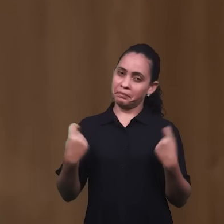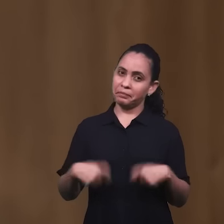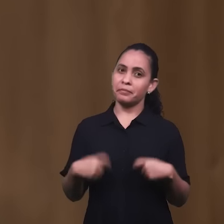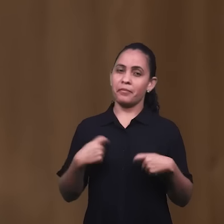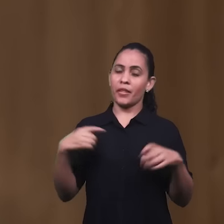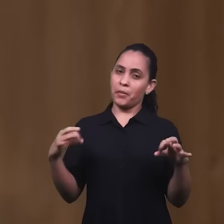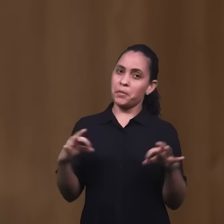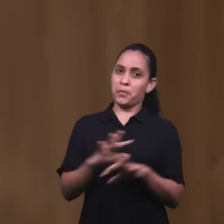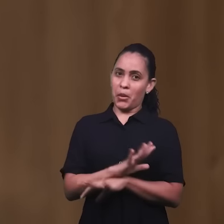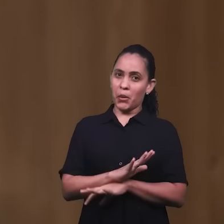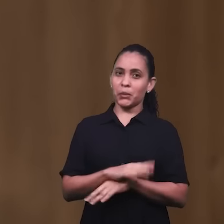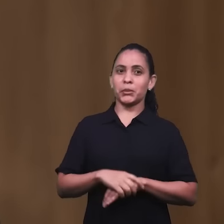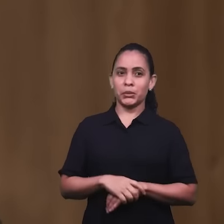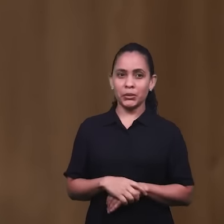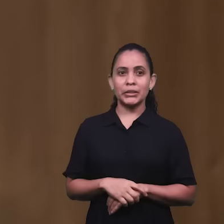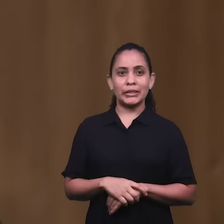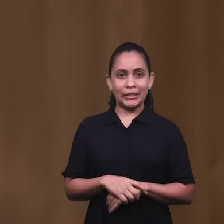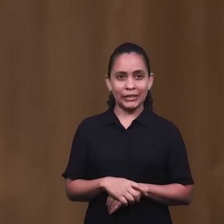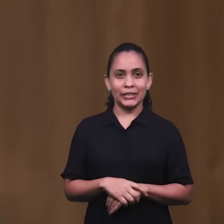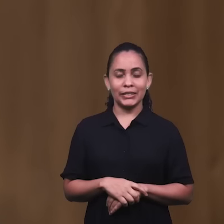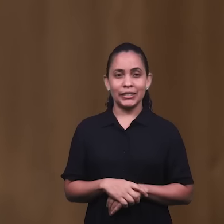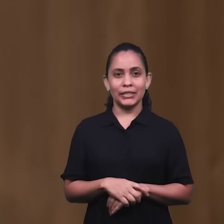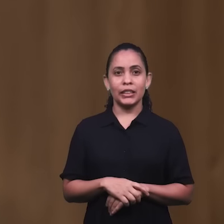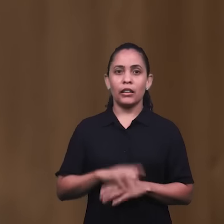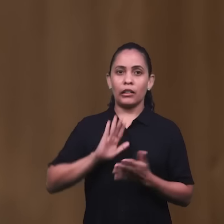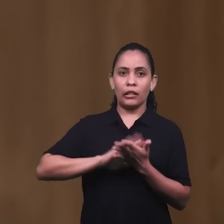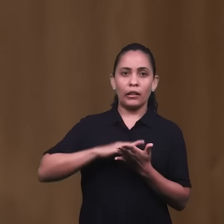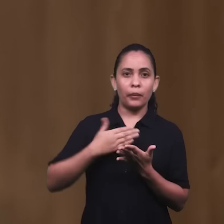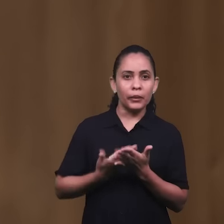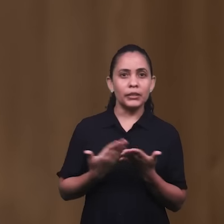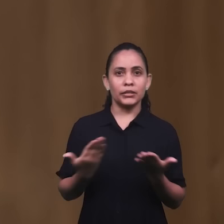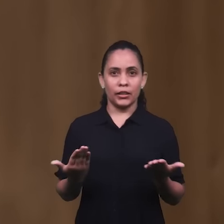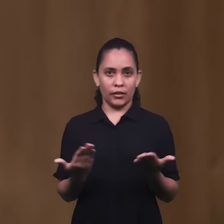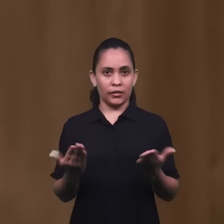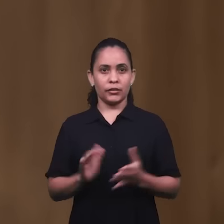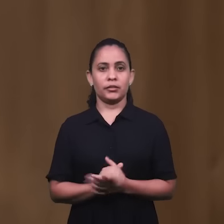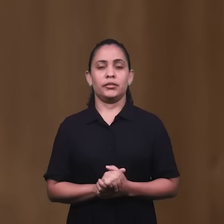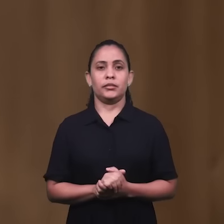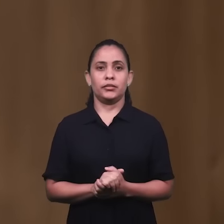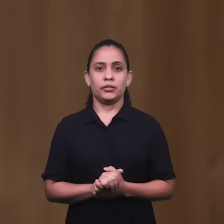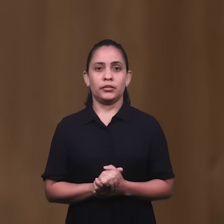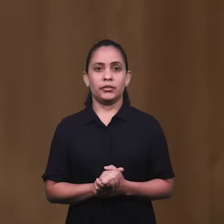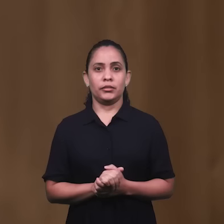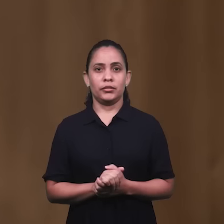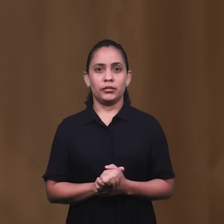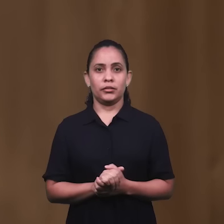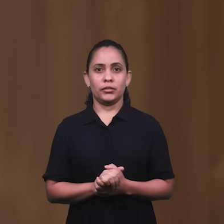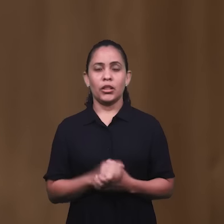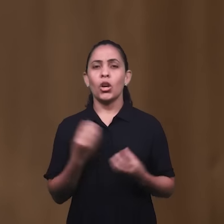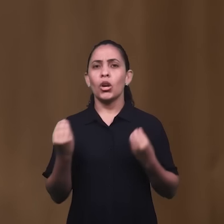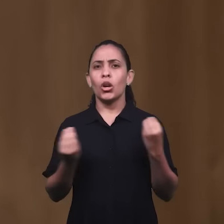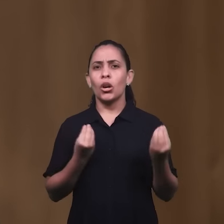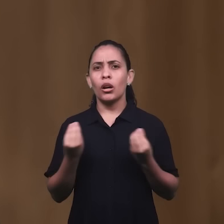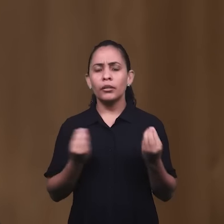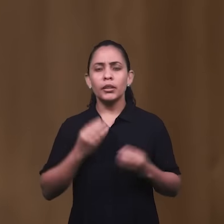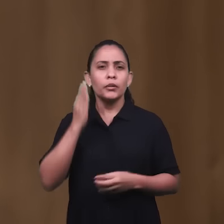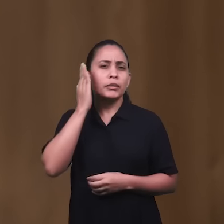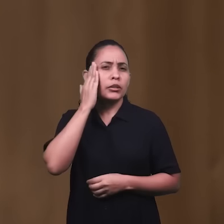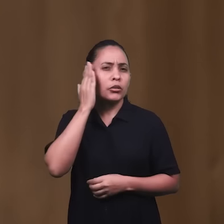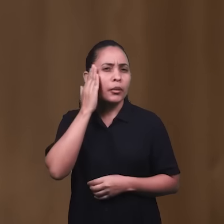estar preparado e não só pode, como deve, sim, interpretar, fazer essa questão, qual que é o nível